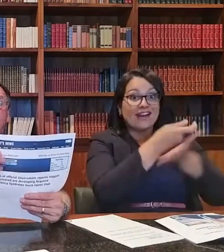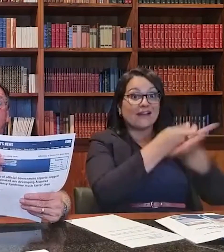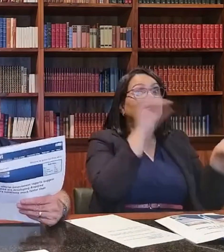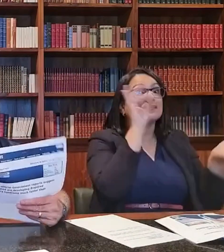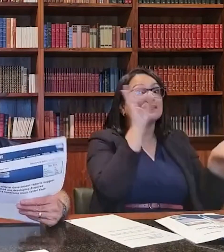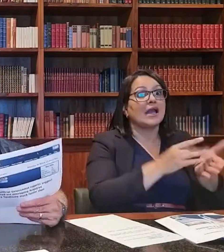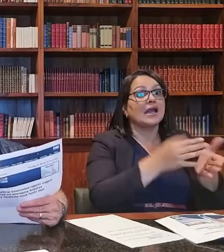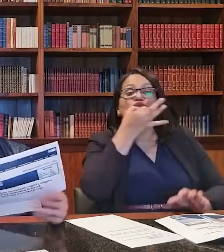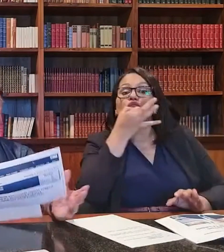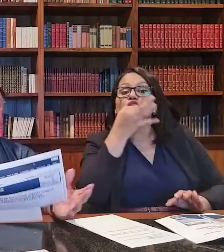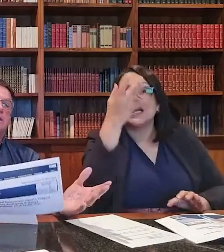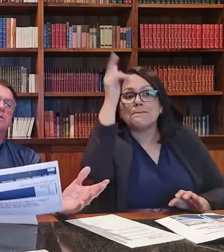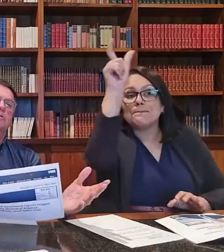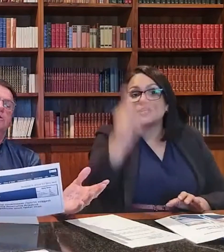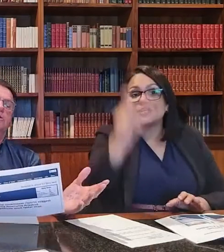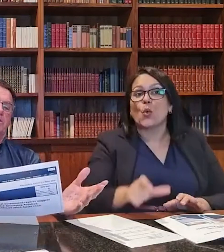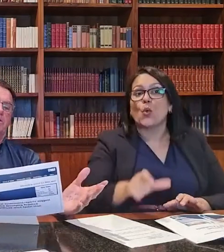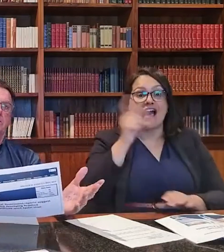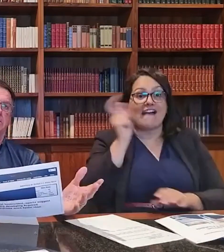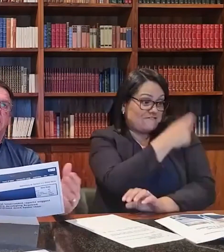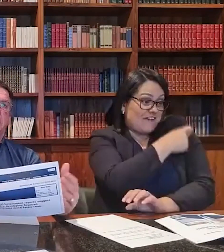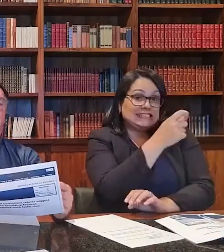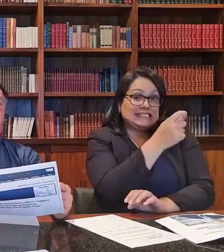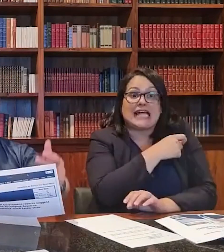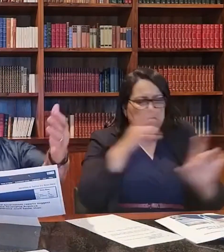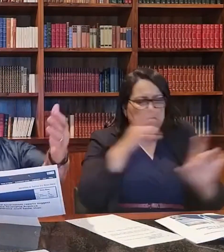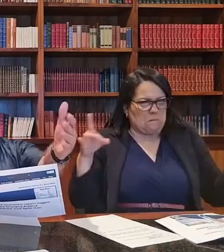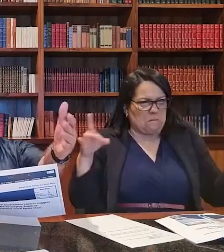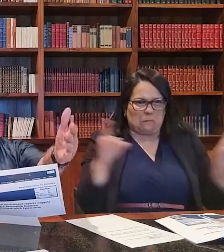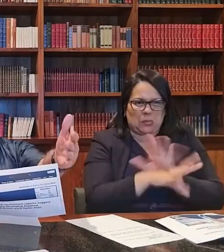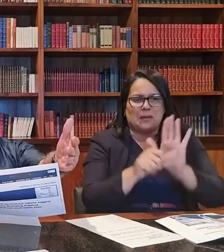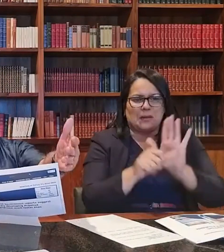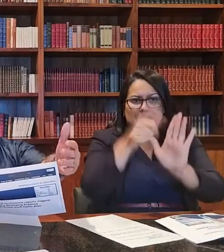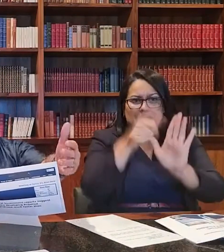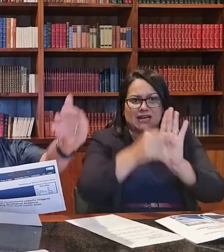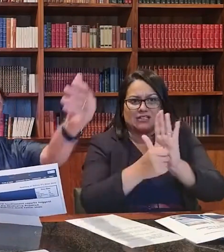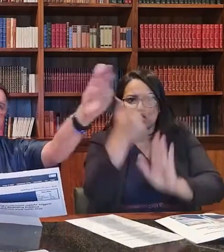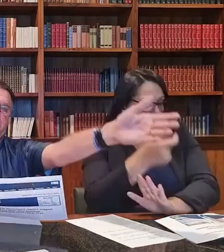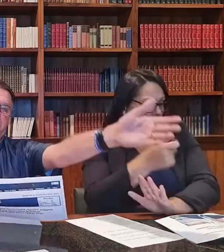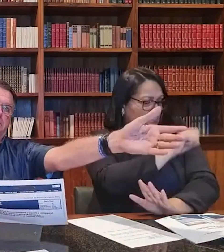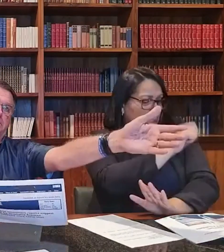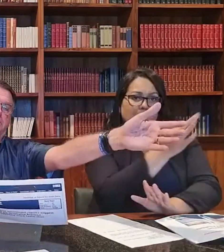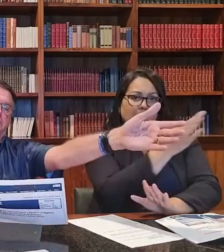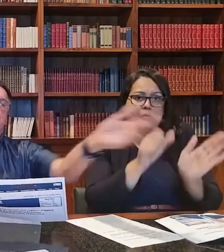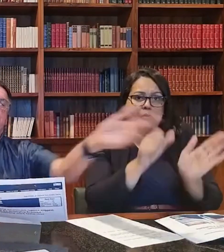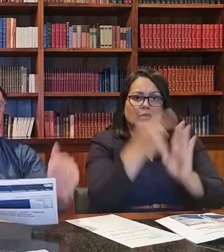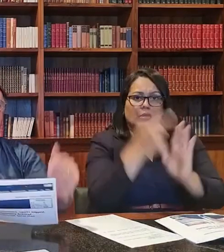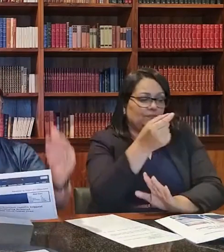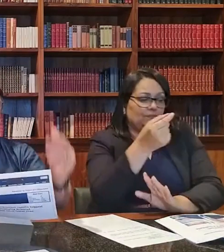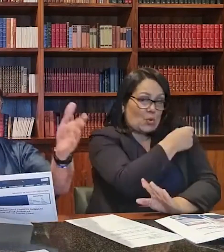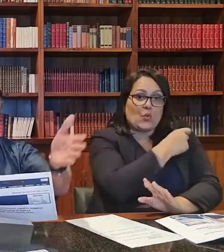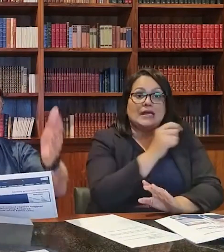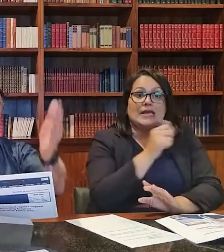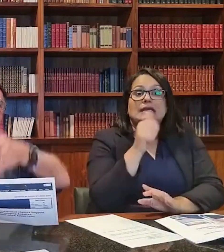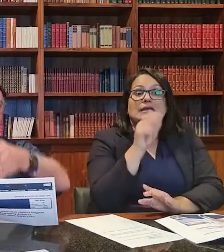vídeo da live nas contas do presidente no Facebook e Instagram, rede social do mesmo grupo. Em março, o Facebook retirou um vídeo no qual Bolsonaro,